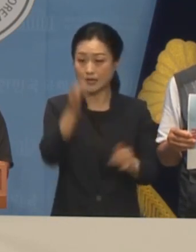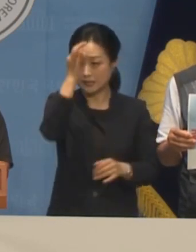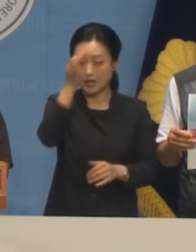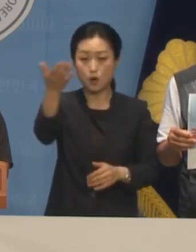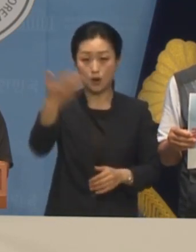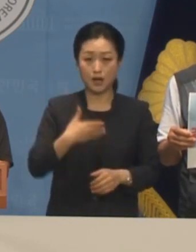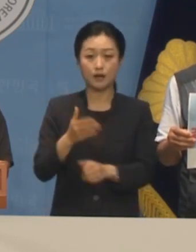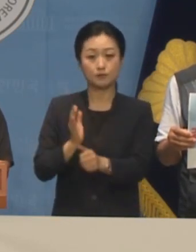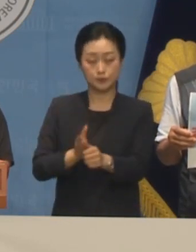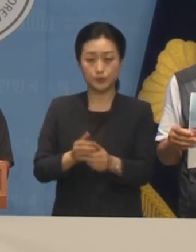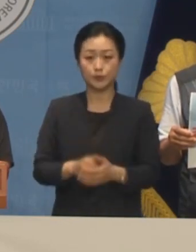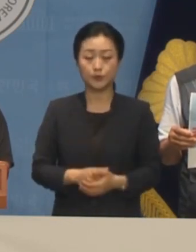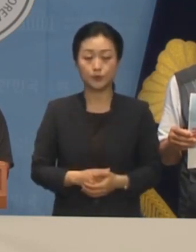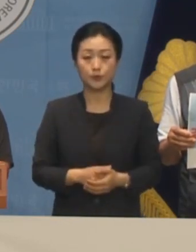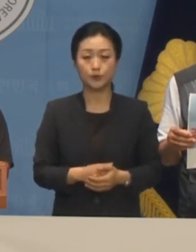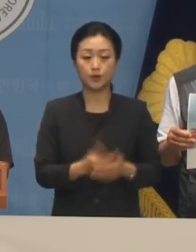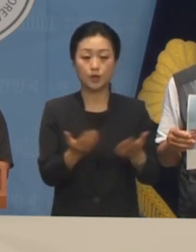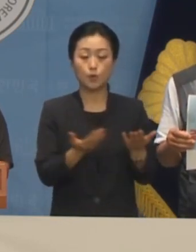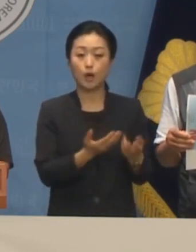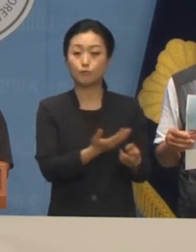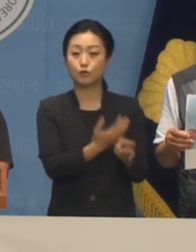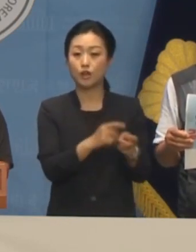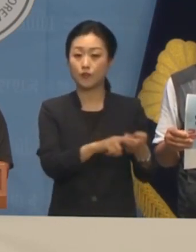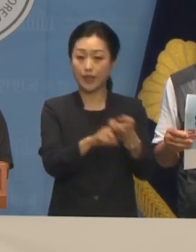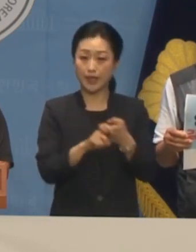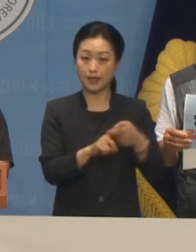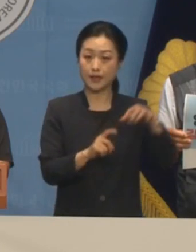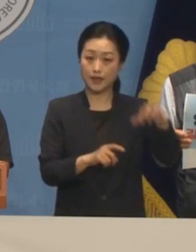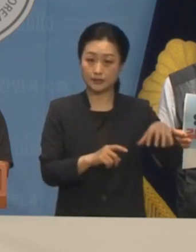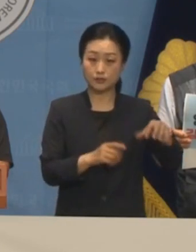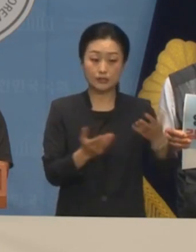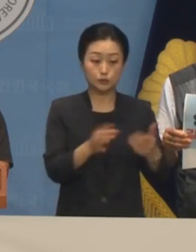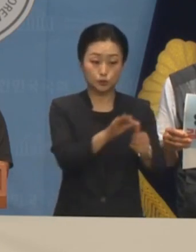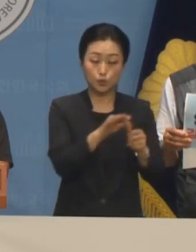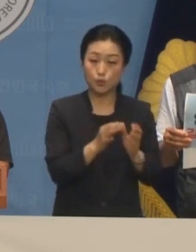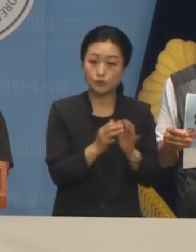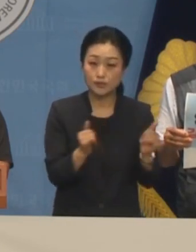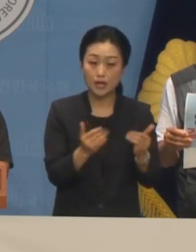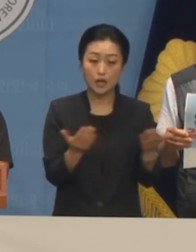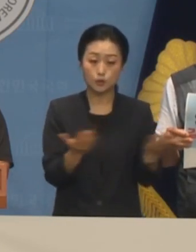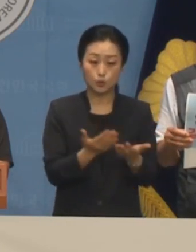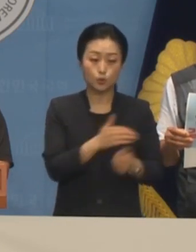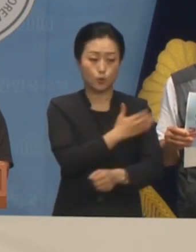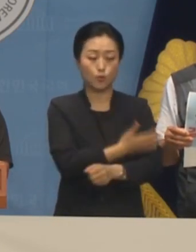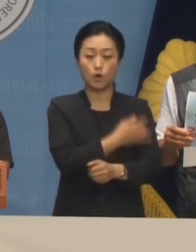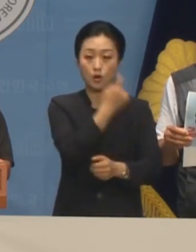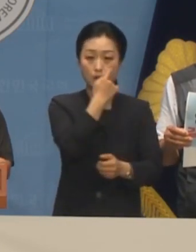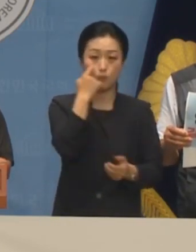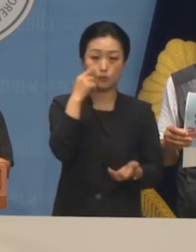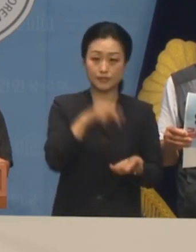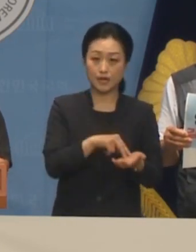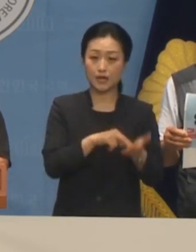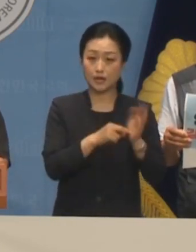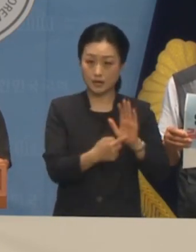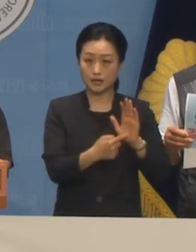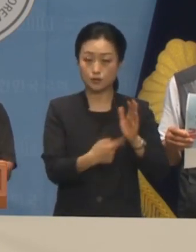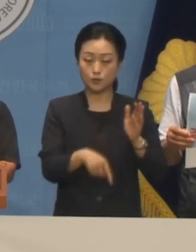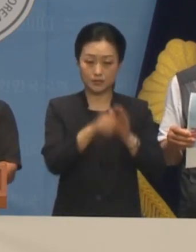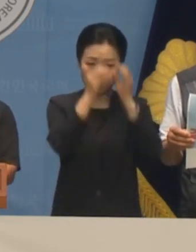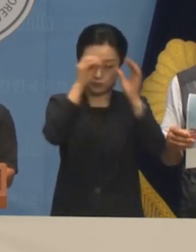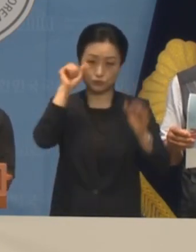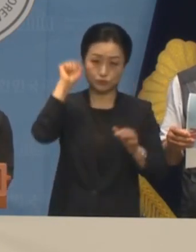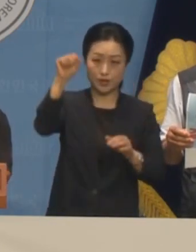합니다 랜드는 특수 동자의 노동기본권 보장을 위해 주장해 나가겠습니다